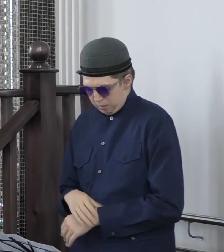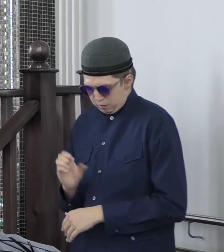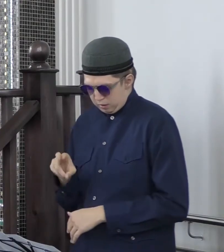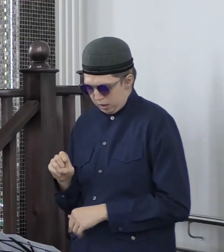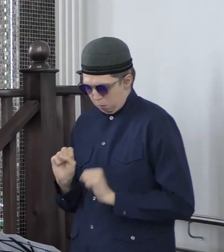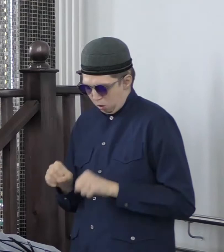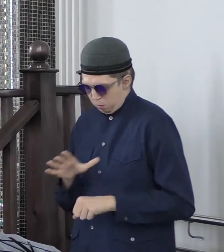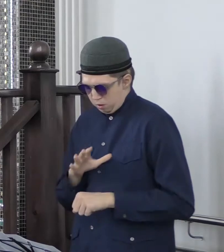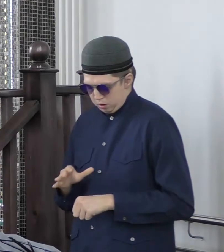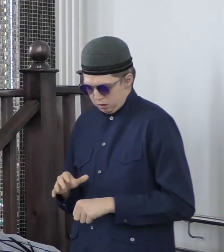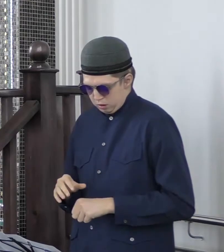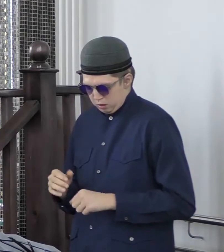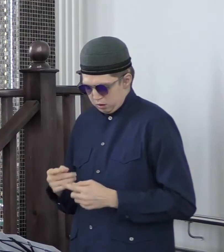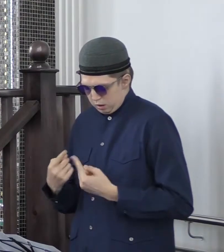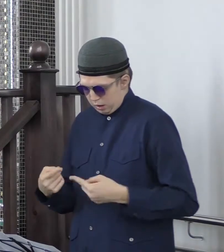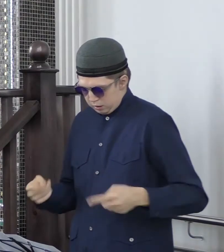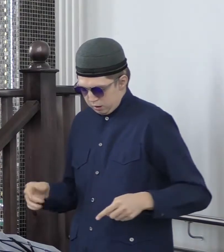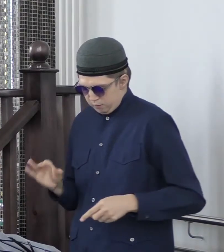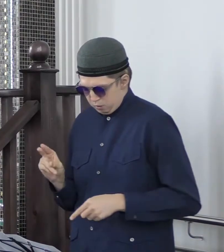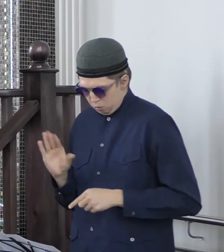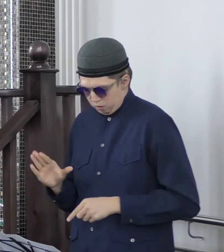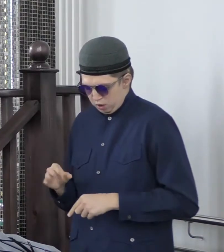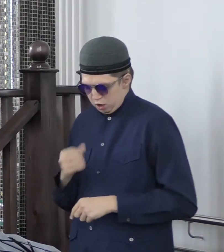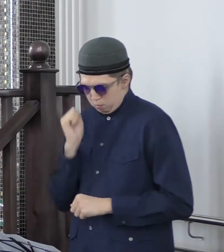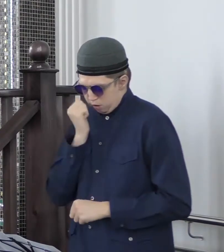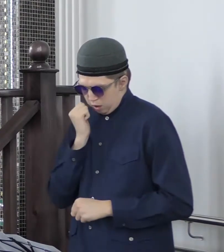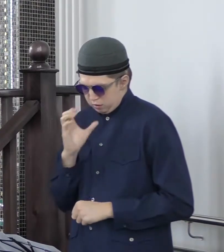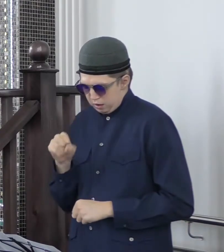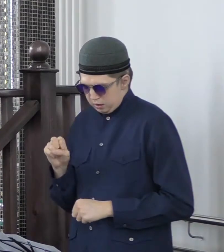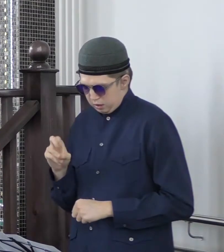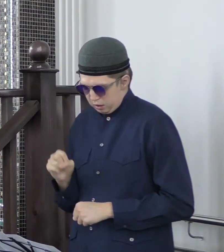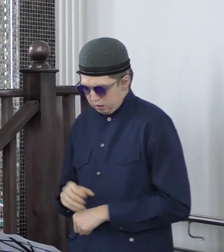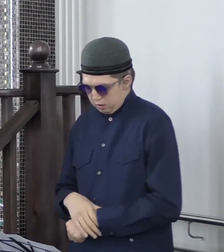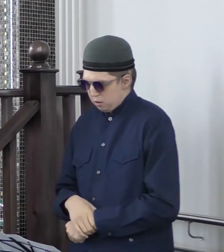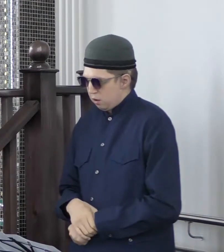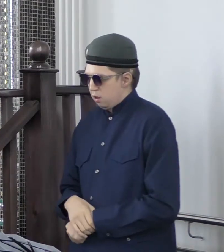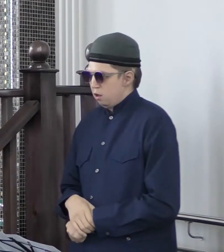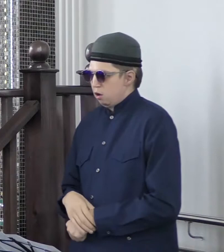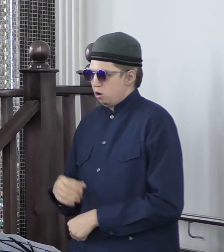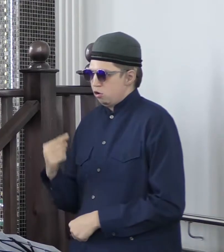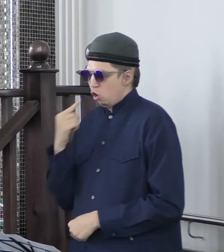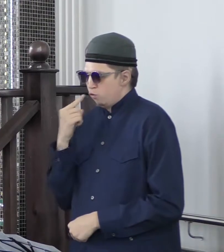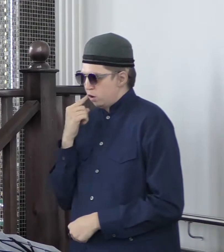сам, когда в Ираке стоял шлем, автобусы я забавил, совесть лучший контролер.